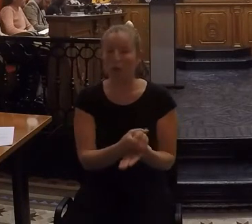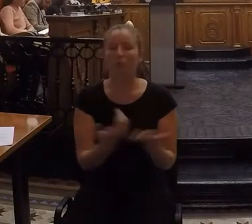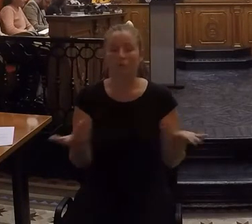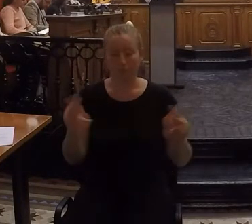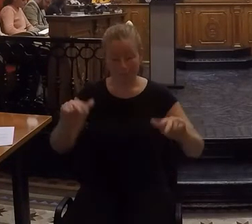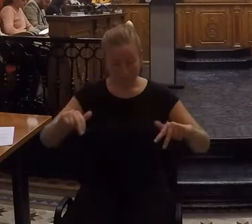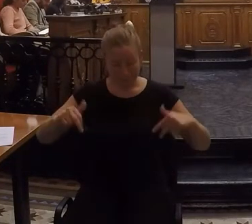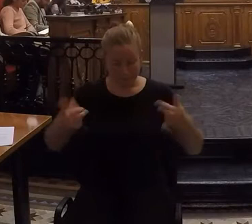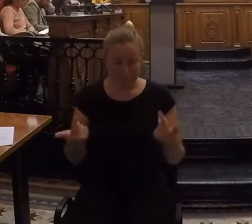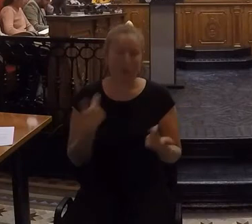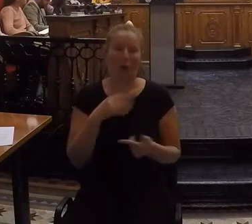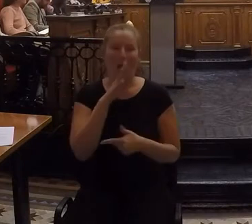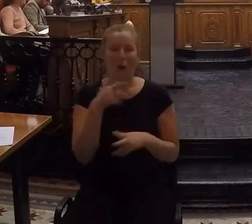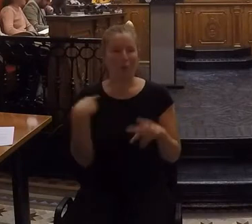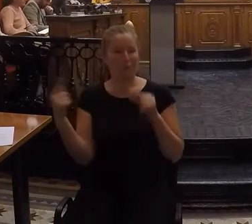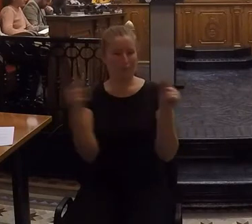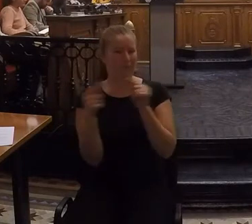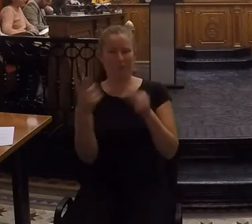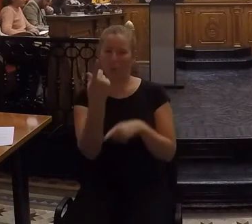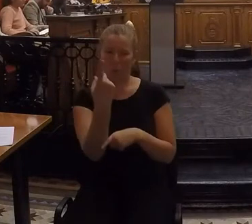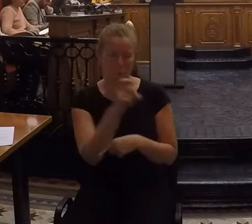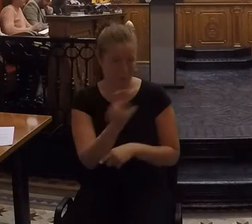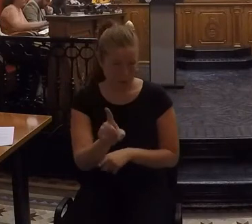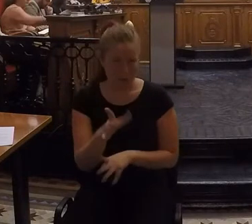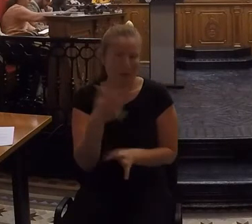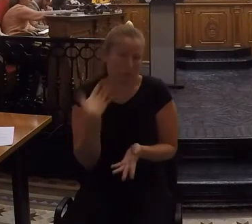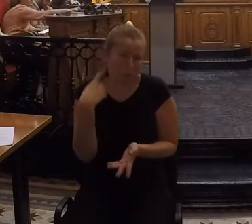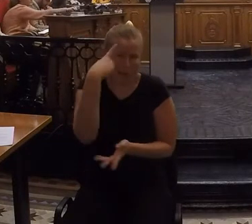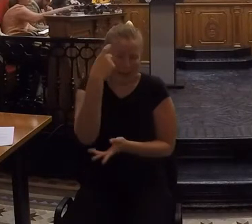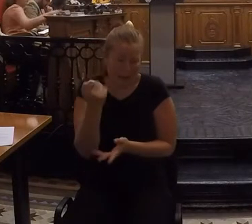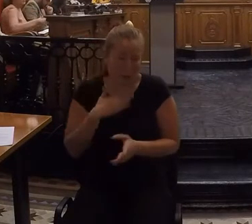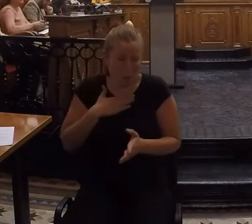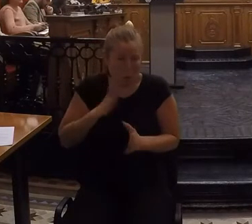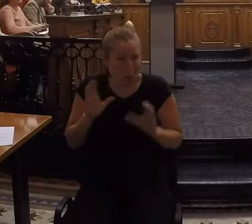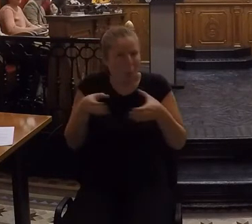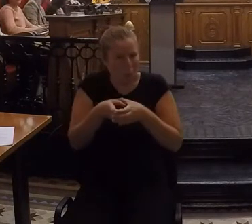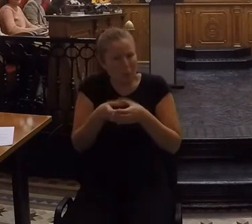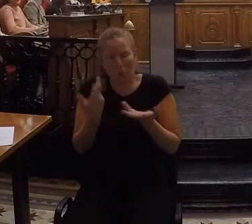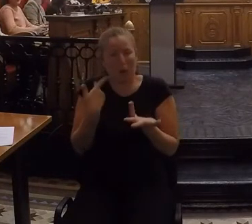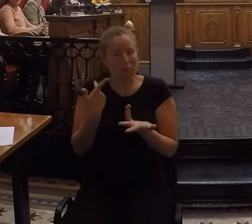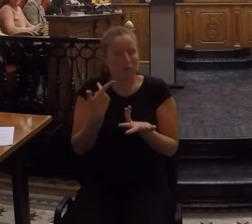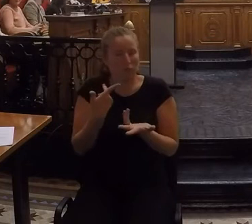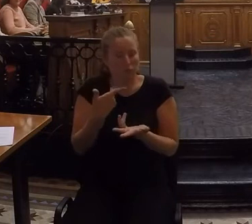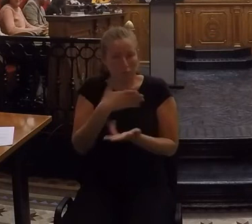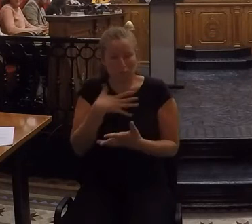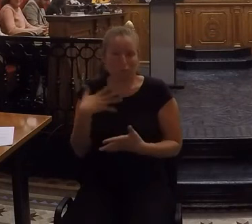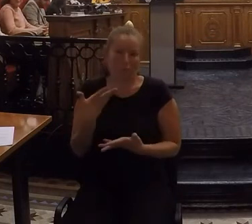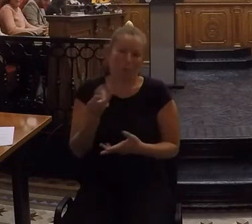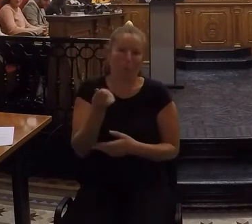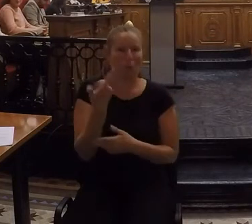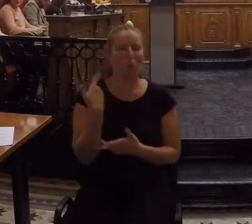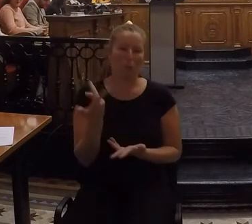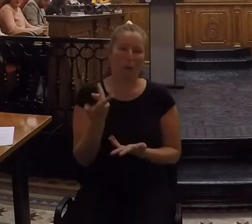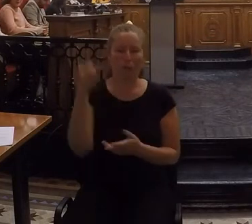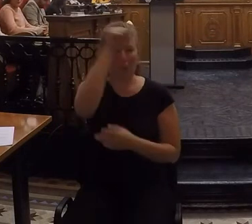al debate porque creo que queda muy clara la postura tanto de nuestro grupo, que era bajar el IBI porque se podía, como